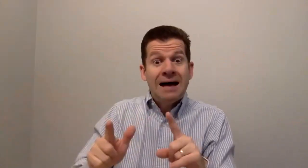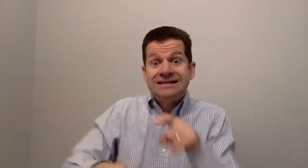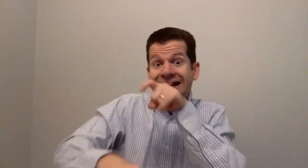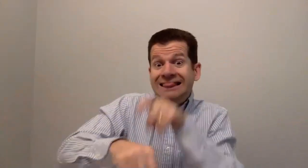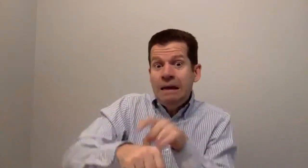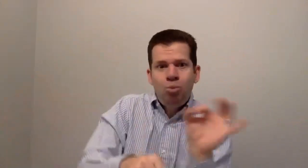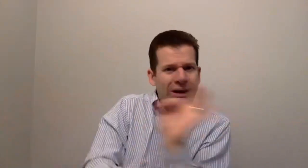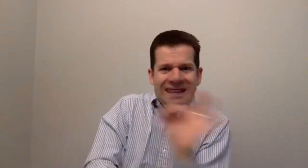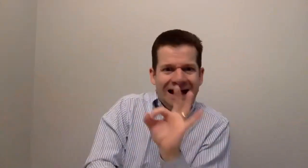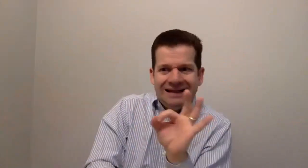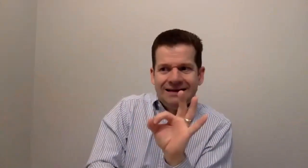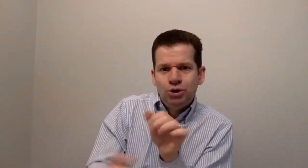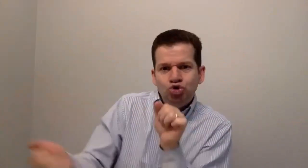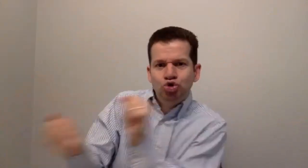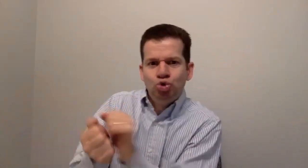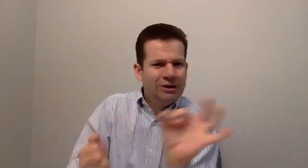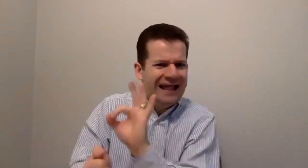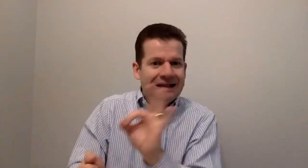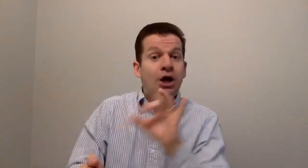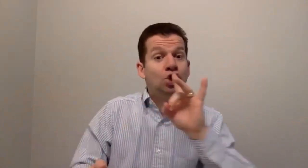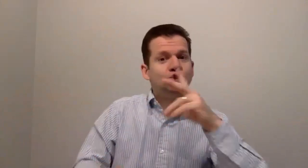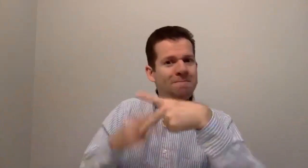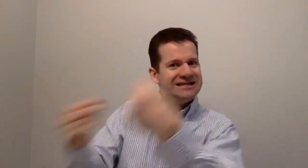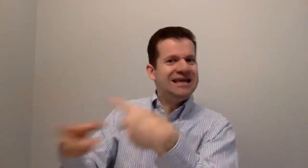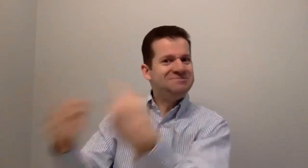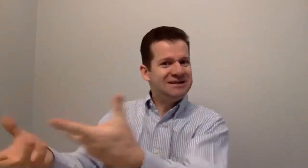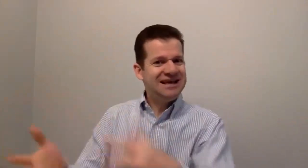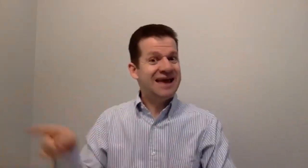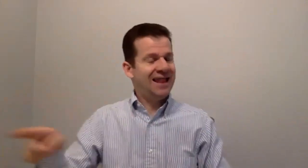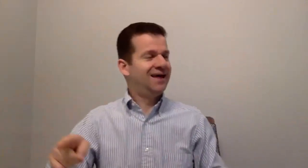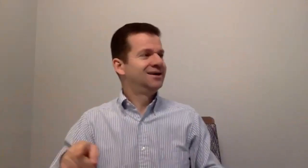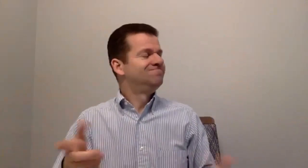Mas tempo, nada. Junto, nada. Só presente. Ela,